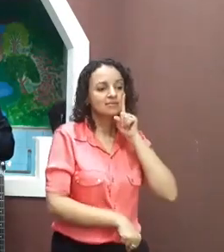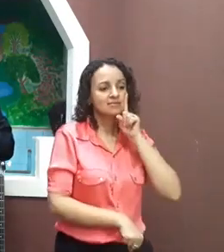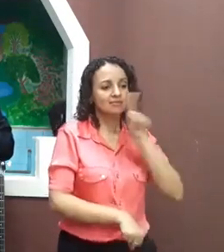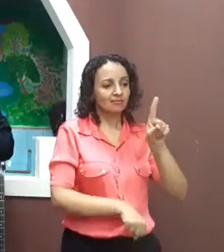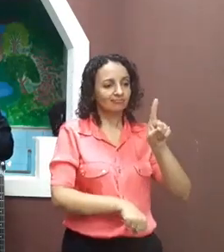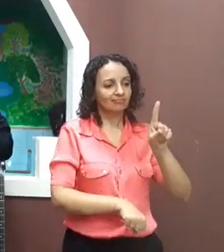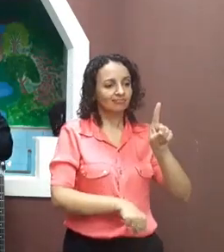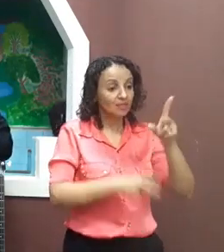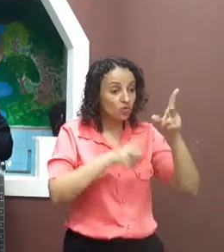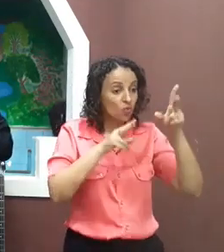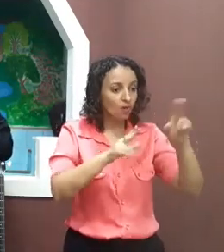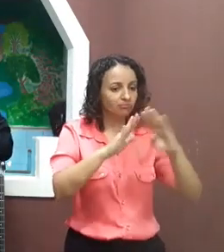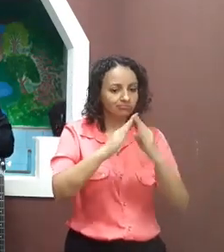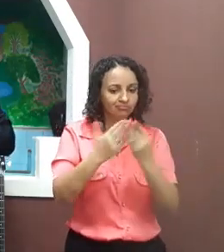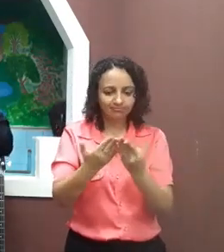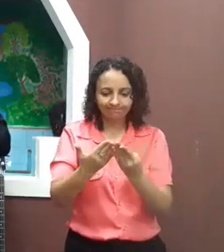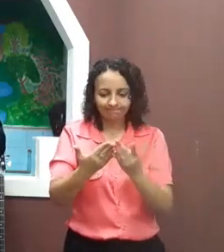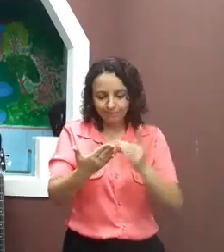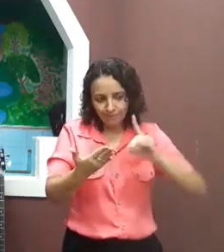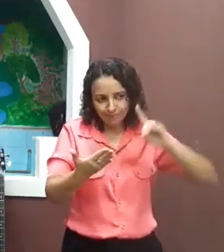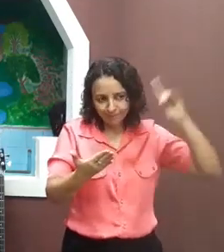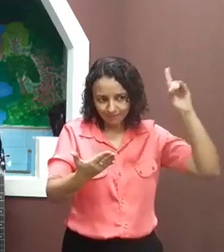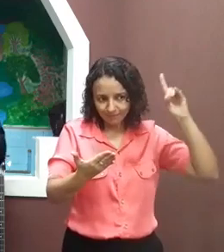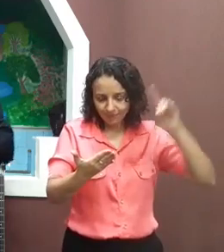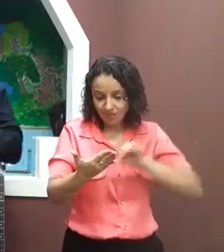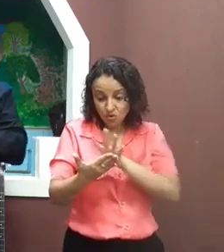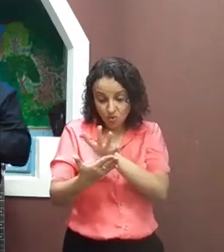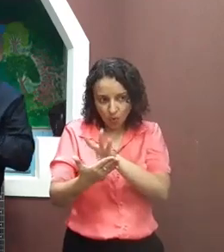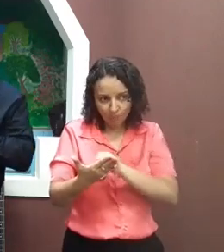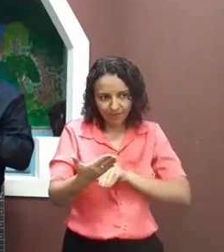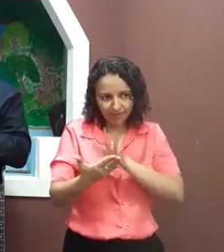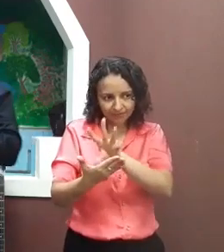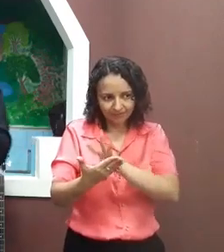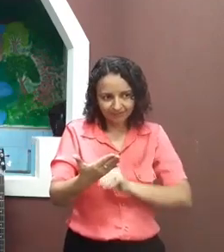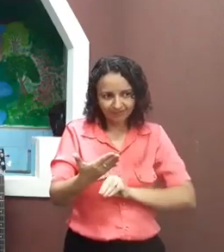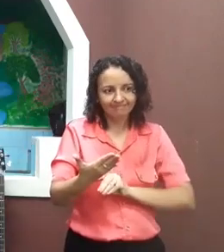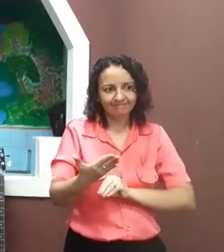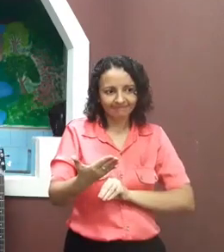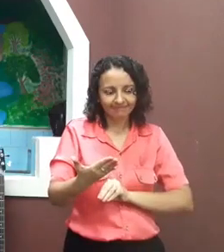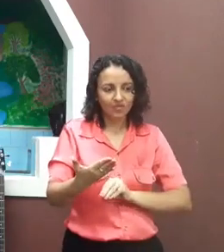da palavra de Deus. Vamos pegar outro. Israel,